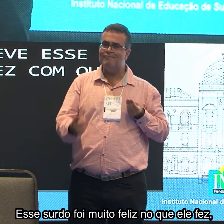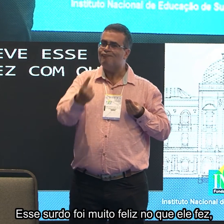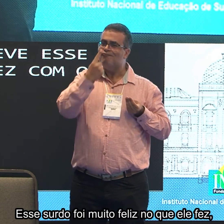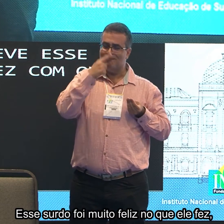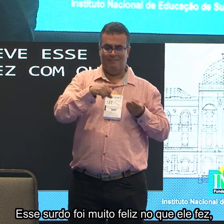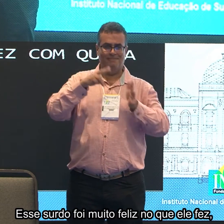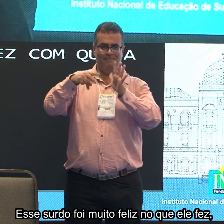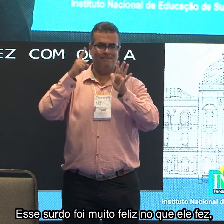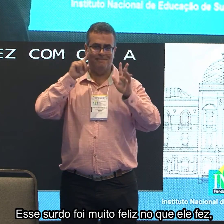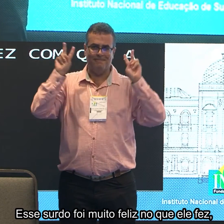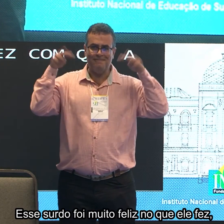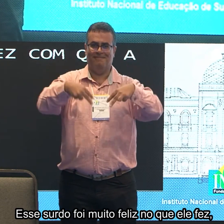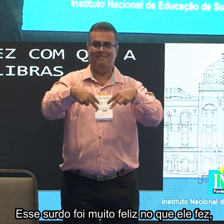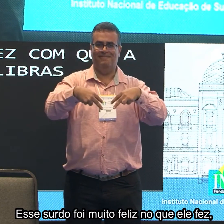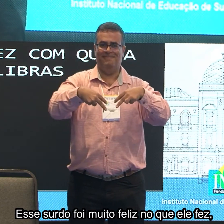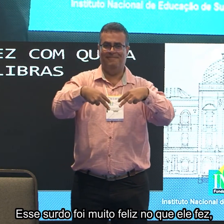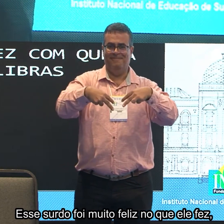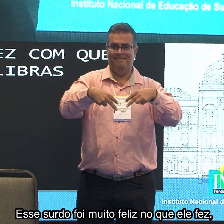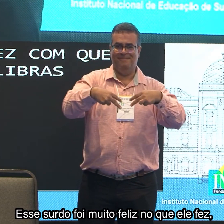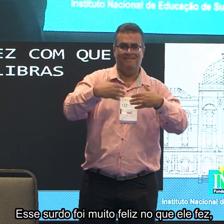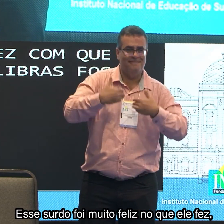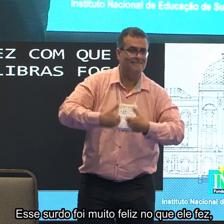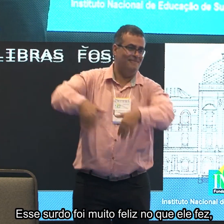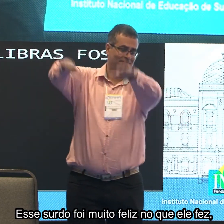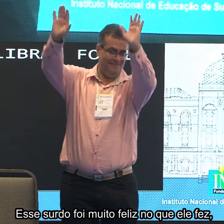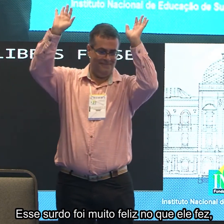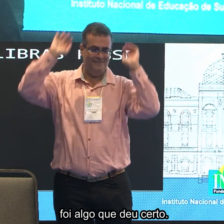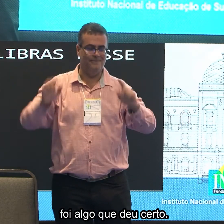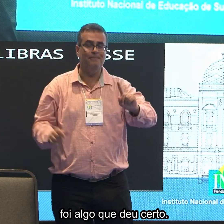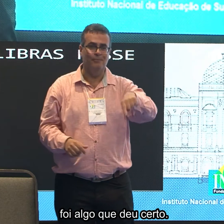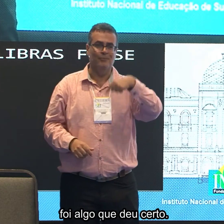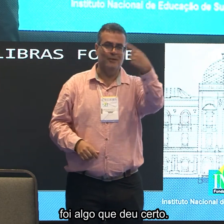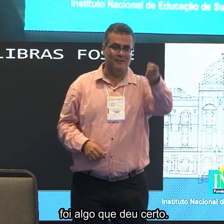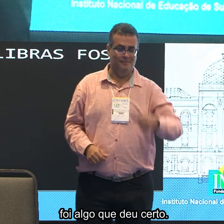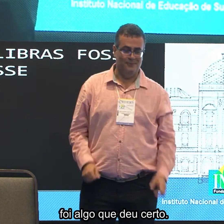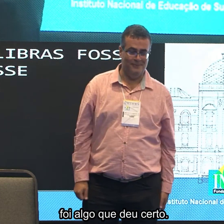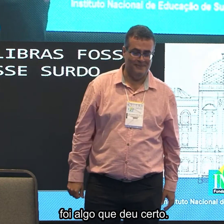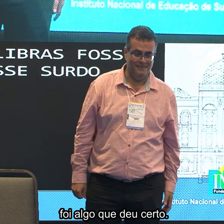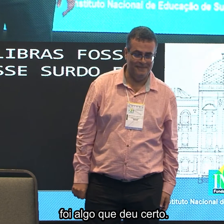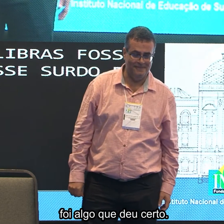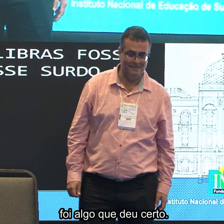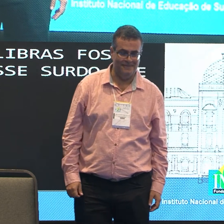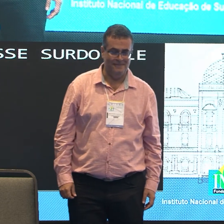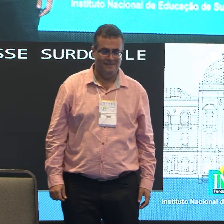Então esse surdo ele foi muito feliz no que ele fez, né? Foi algo que realmente deu certo.